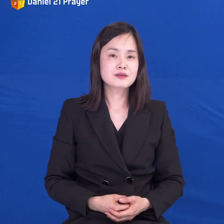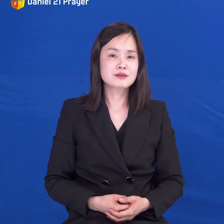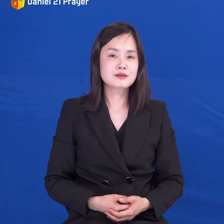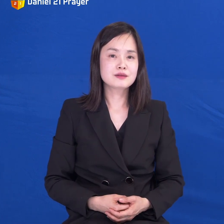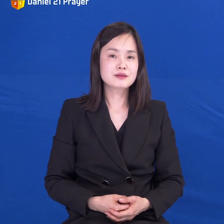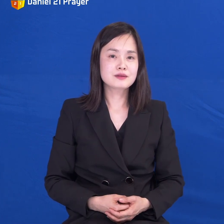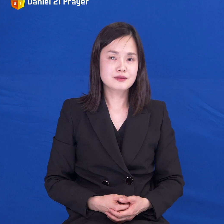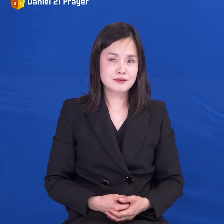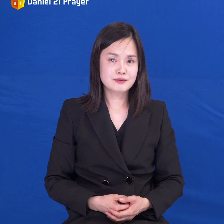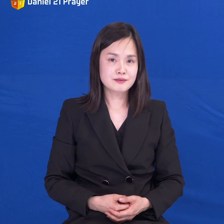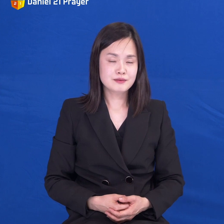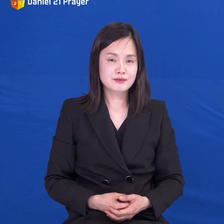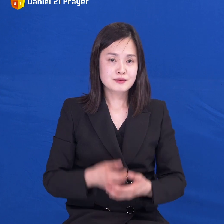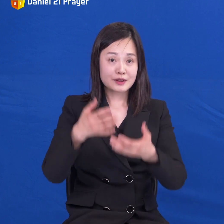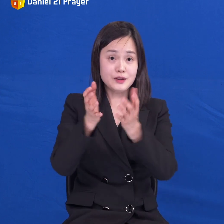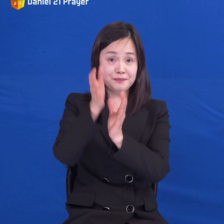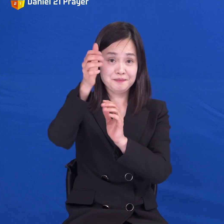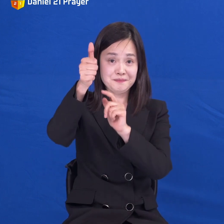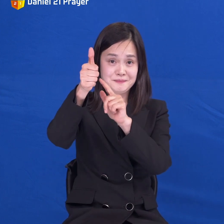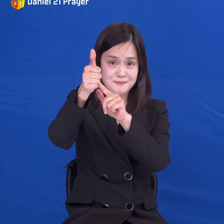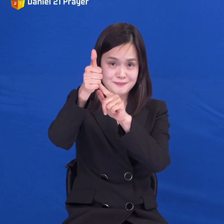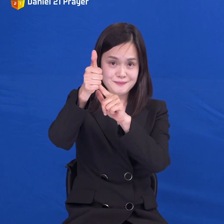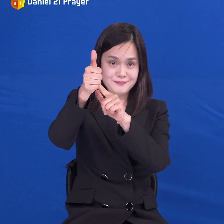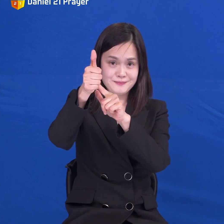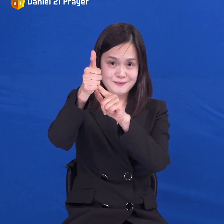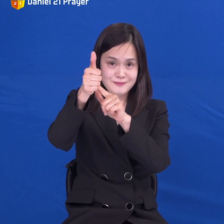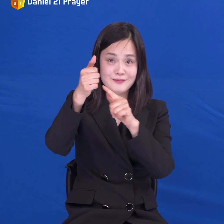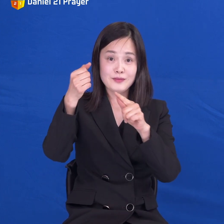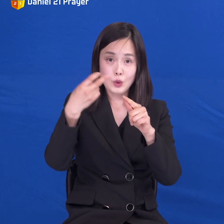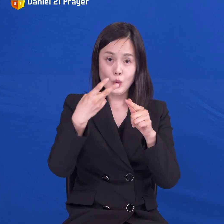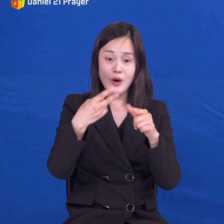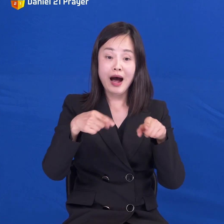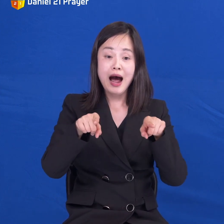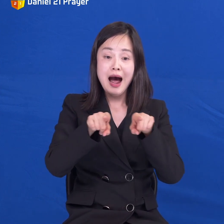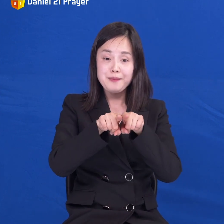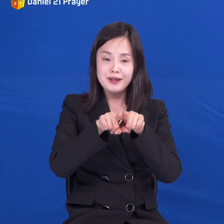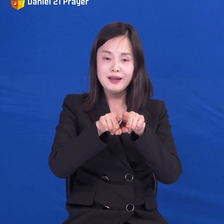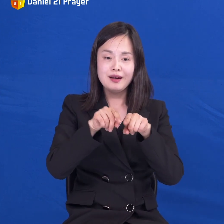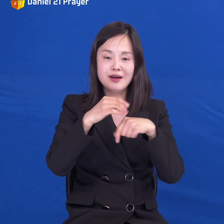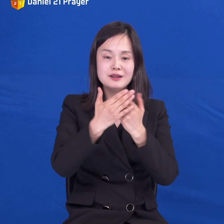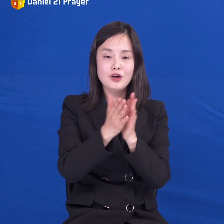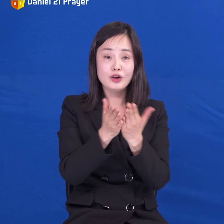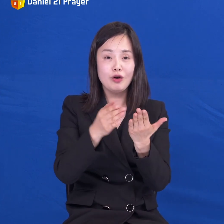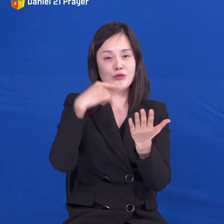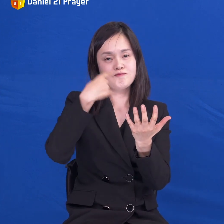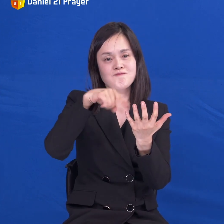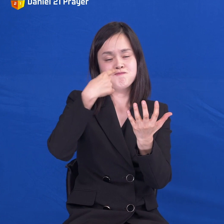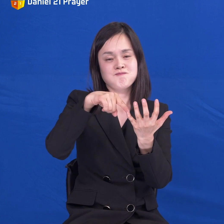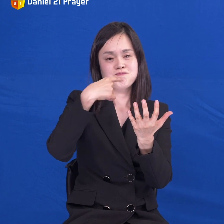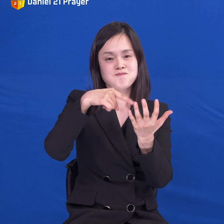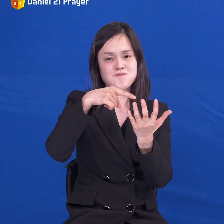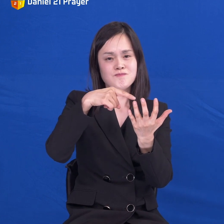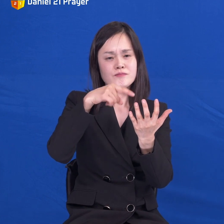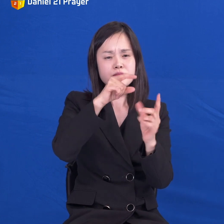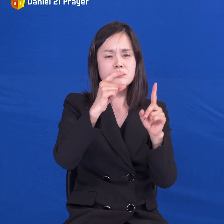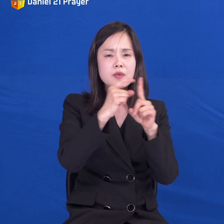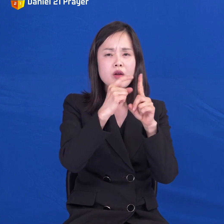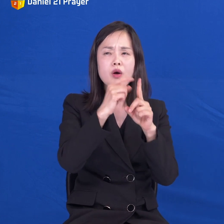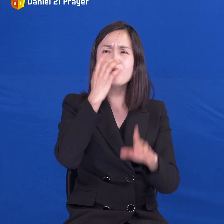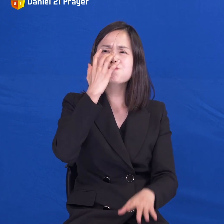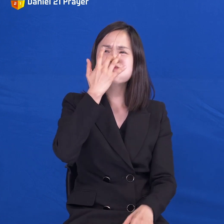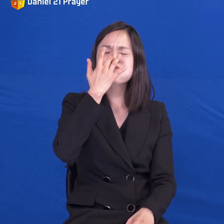그래서 그 촌장님과 함께 성경 공부를 가르치는데, 천국을 가르치는데 이해를 못해요. 학교를 안 다녔기 때문에. 이